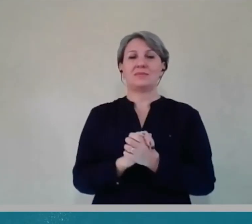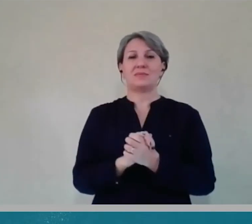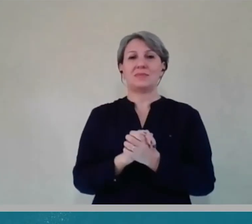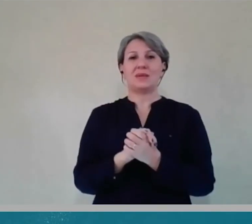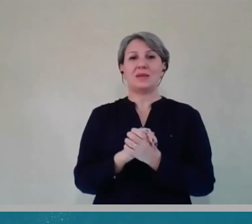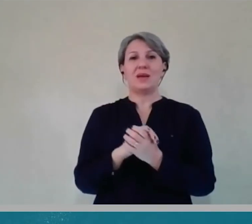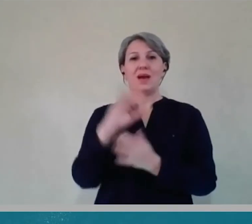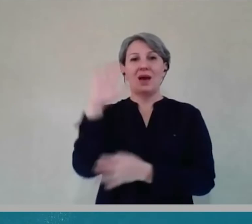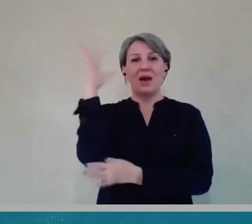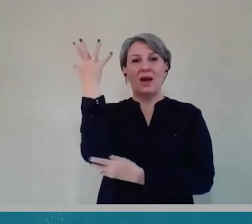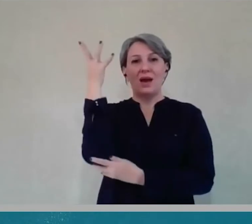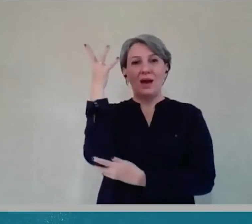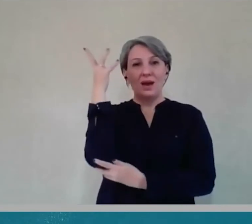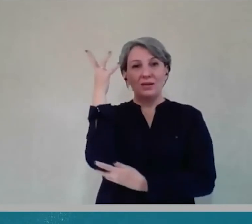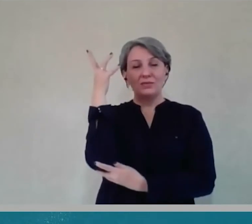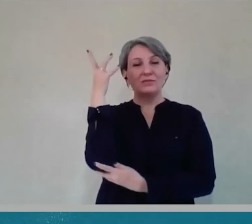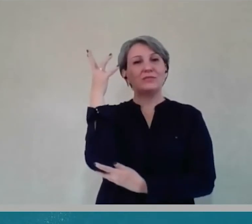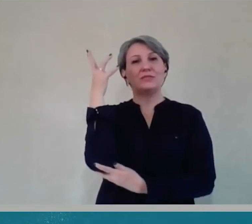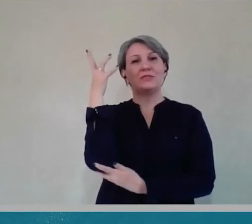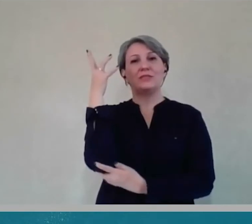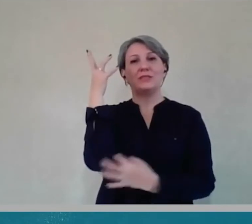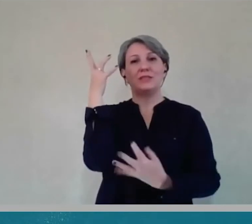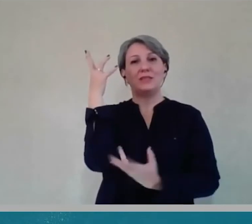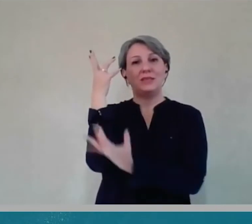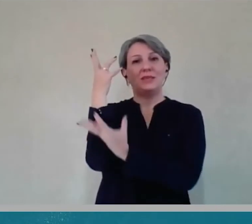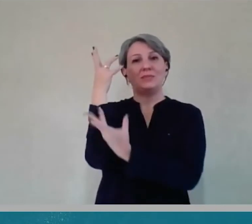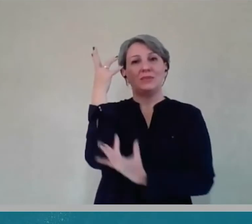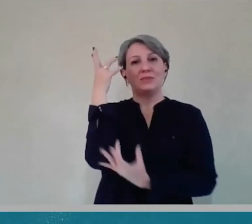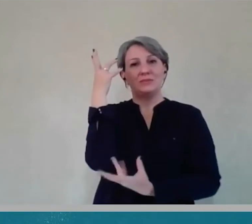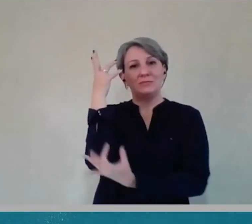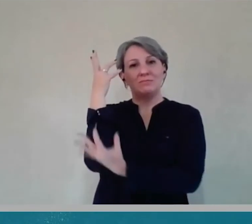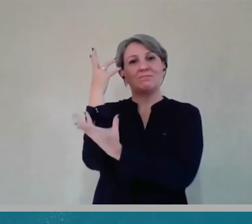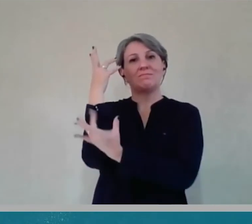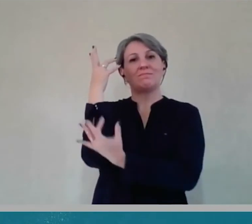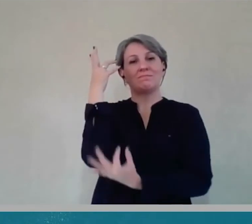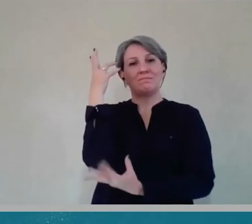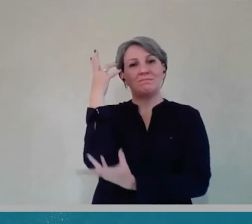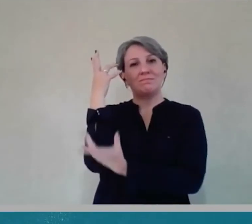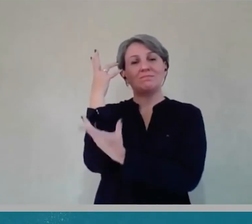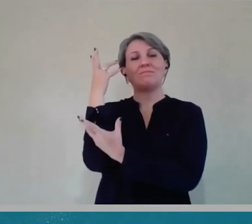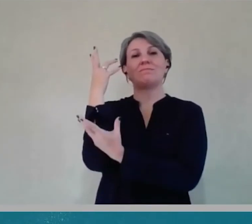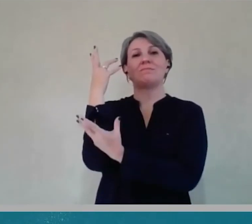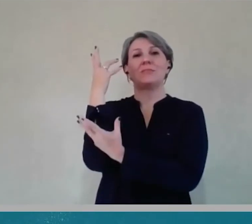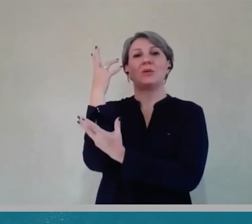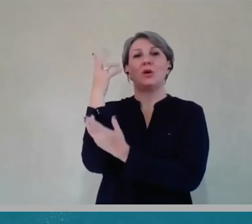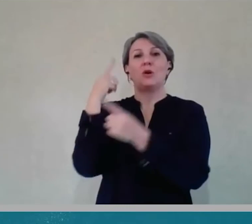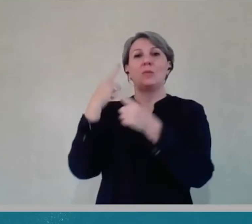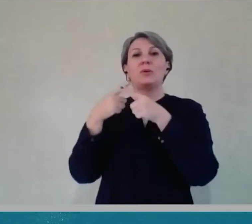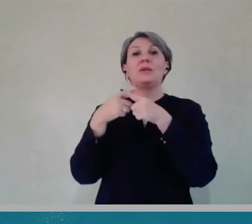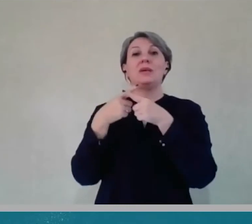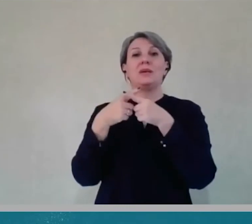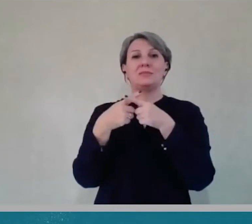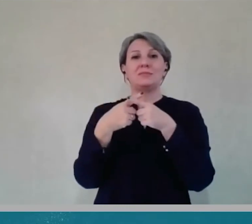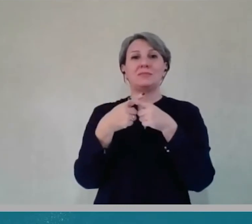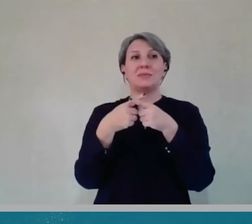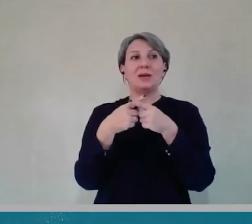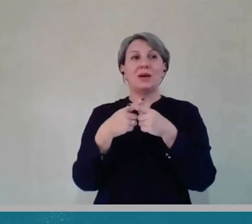sarça. Mas o poder é de Deus. O poder de Deus não precisa da